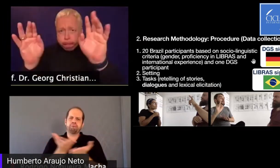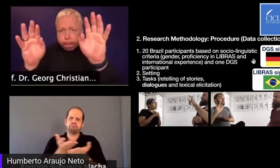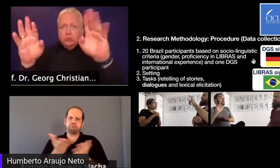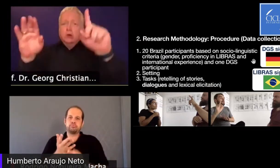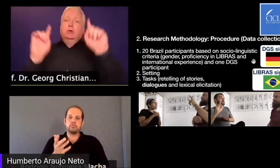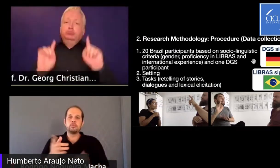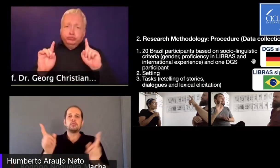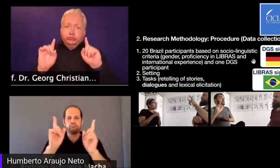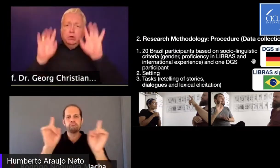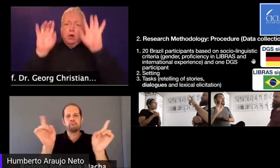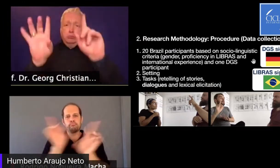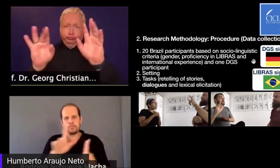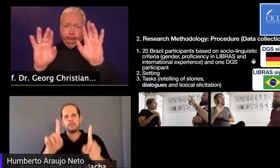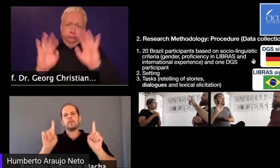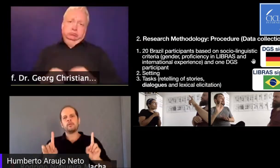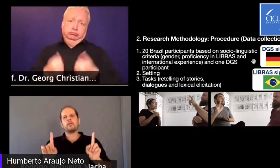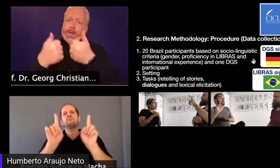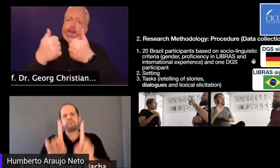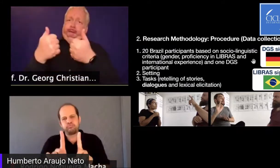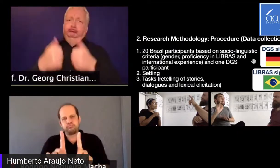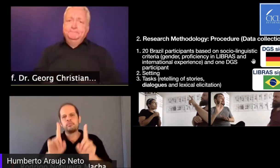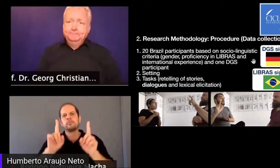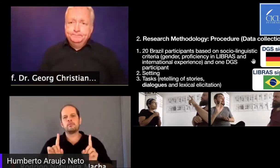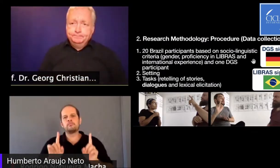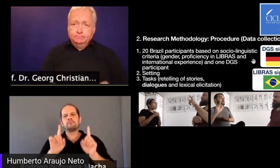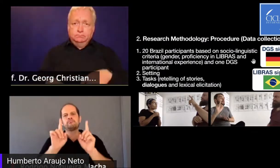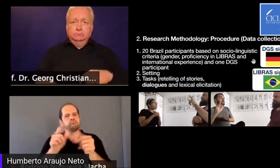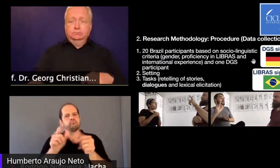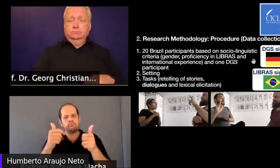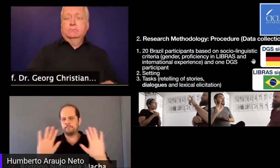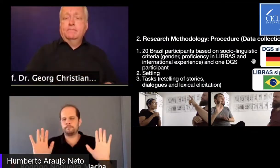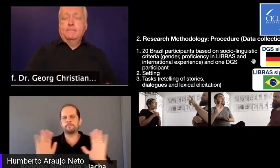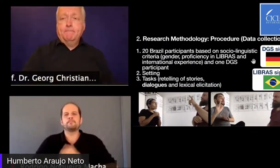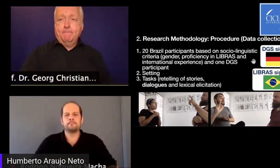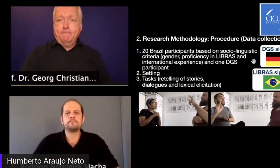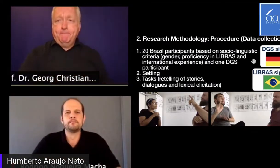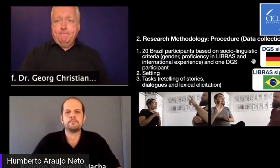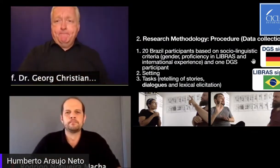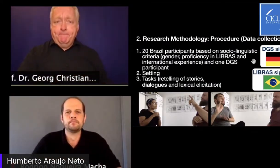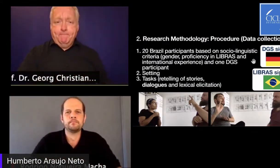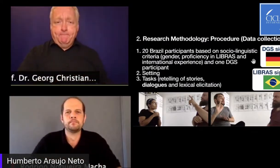A conversa durava bastante tempo, né, entre cada uma dessas duplas.